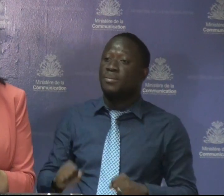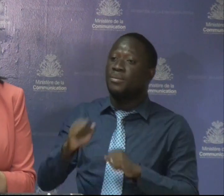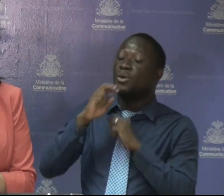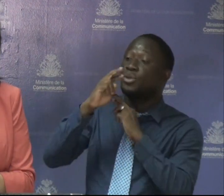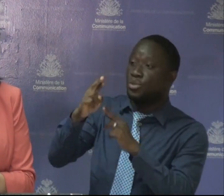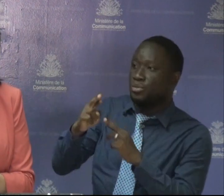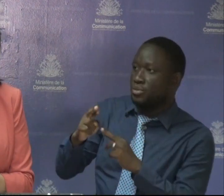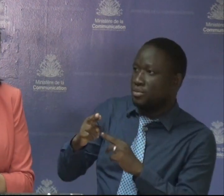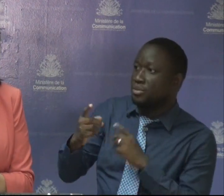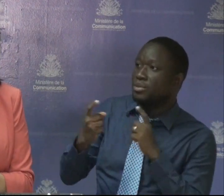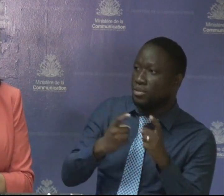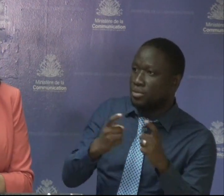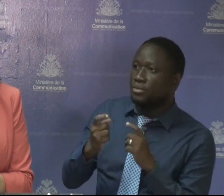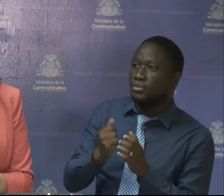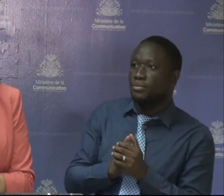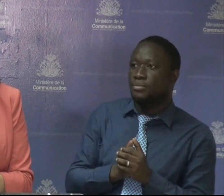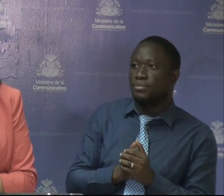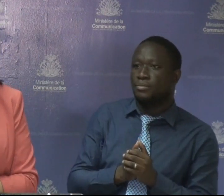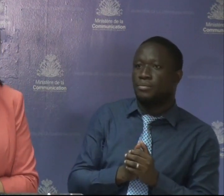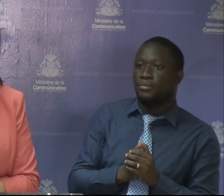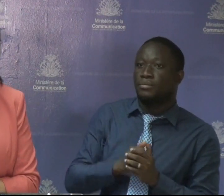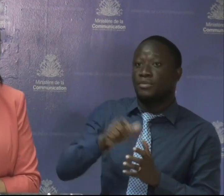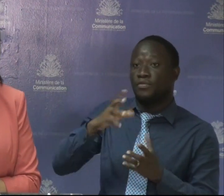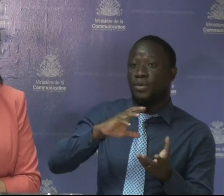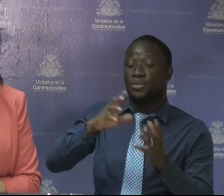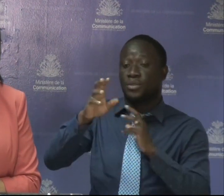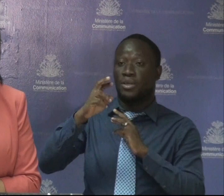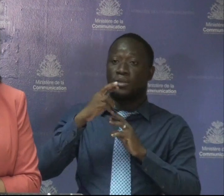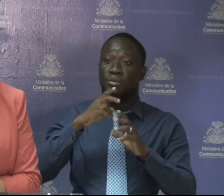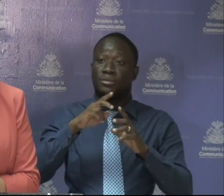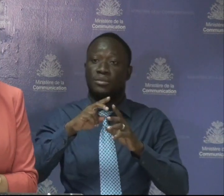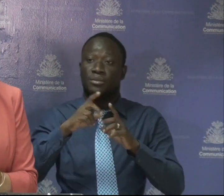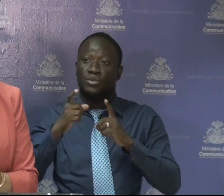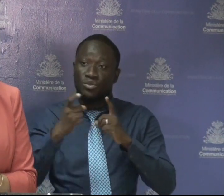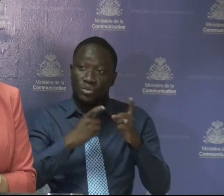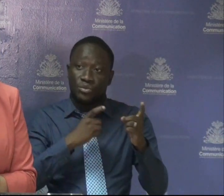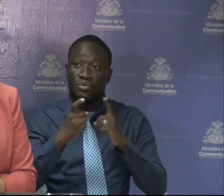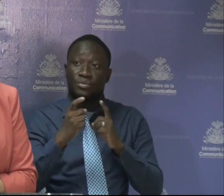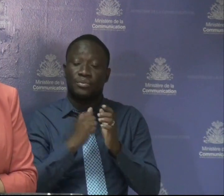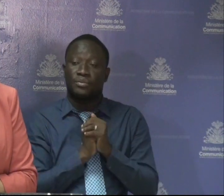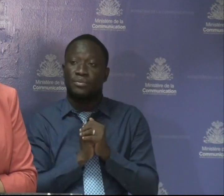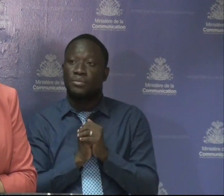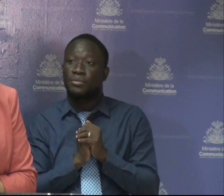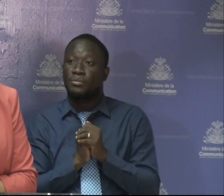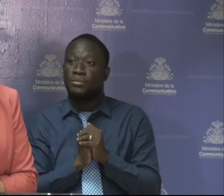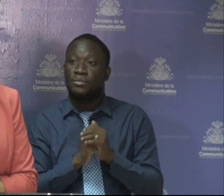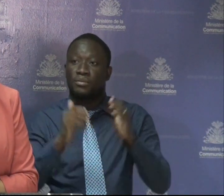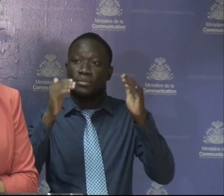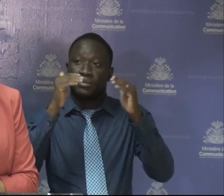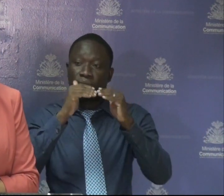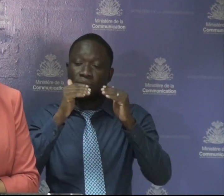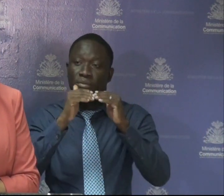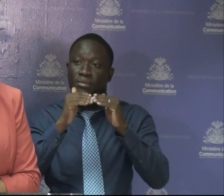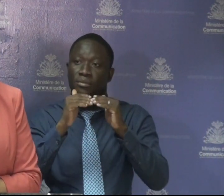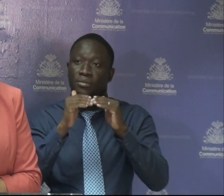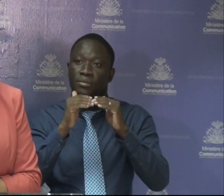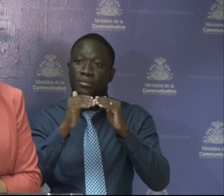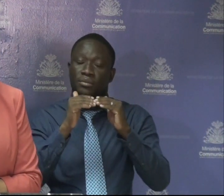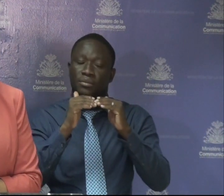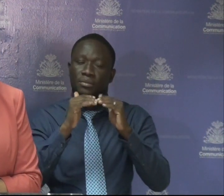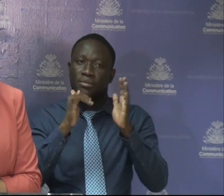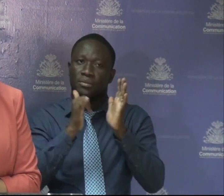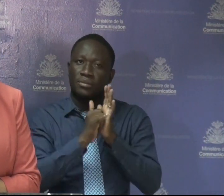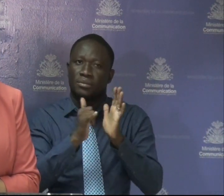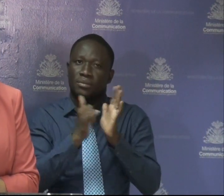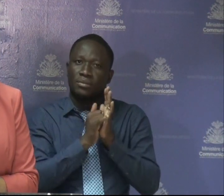nous capable de gérer dans l'autre gens. Et l'autre gens que nous avons géré dans tout, et au niveau du secteur touristique,